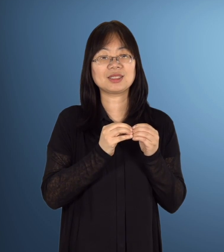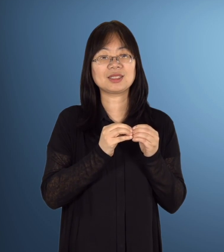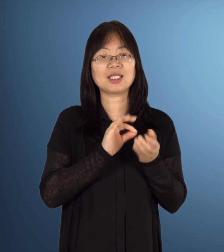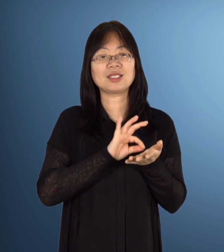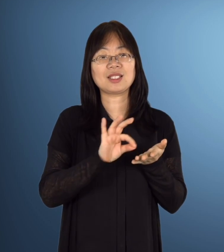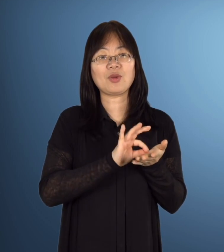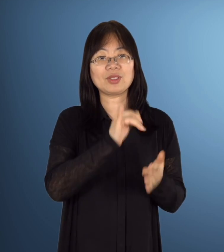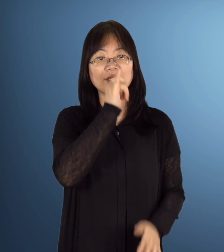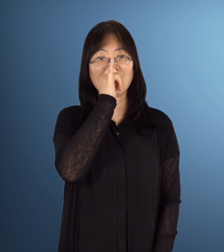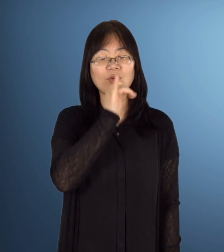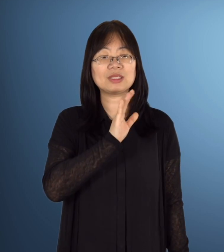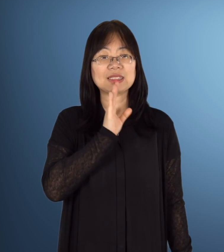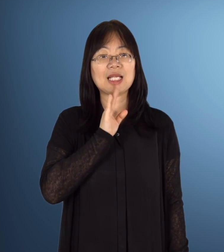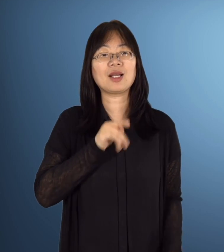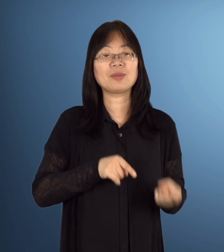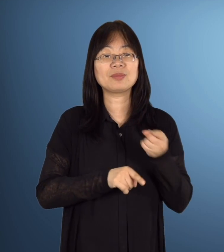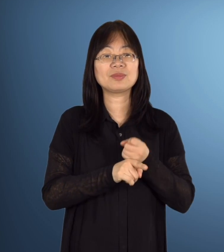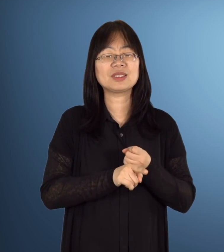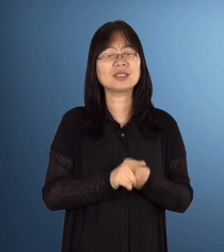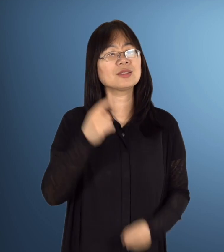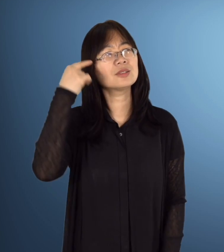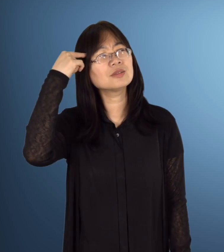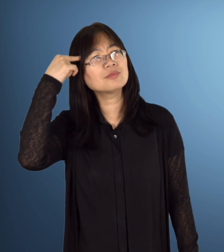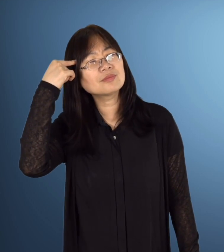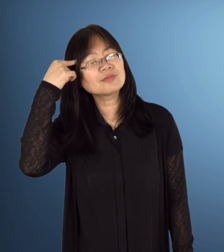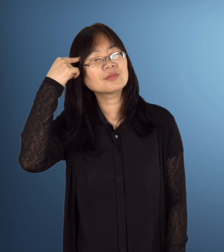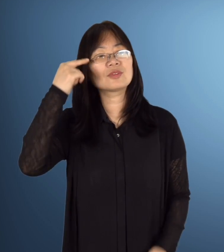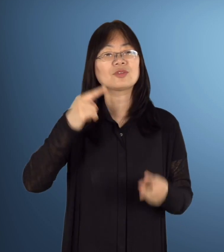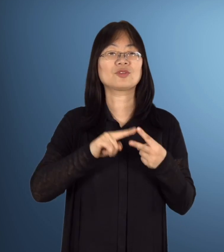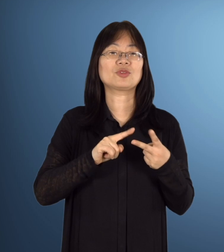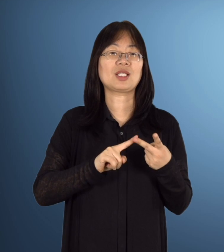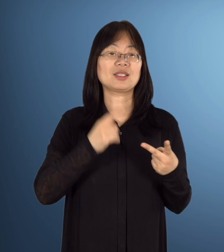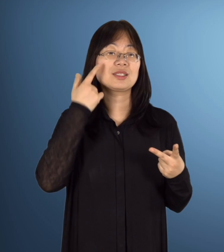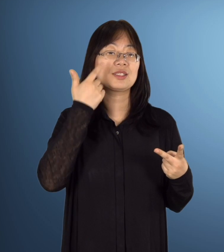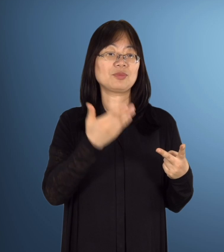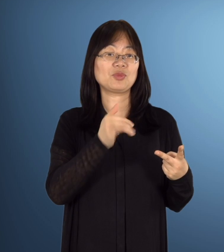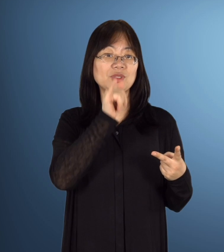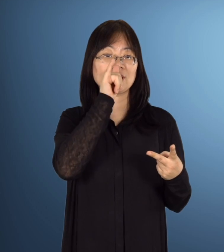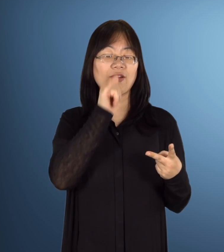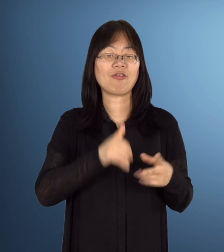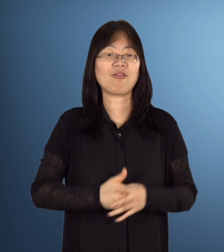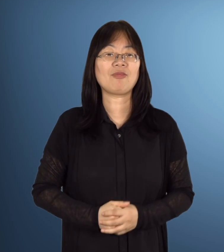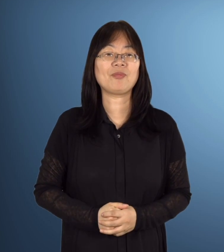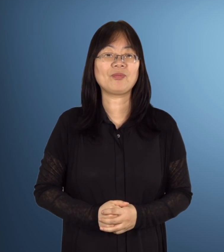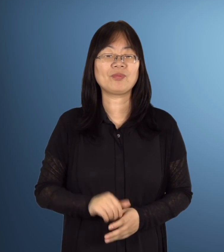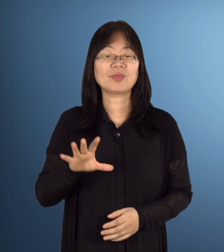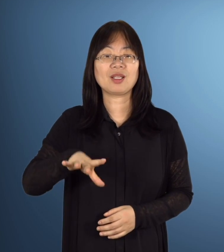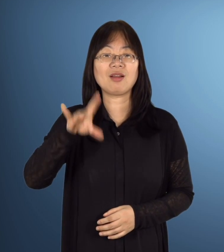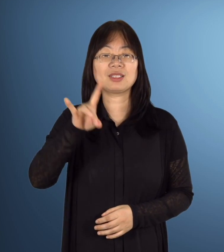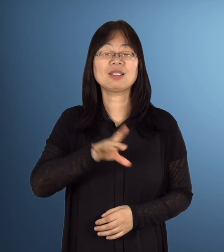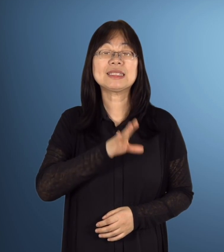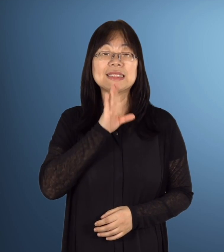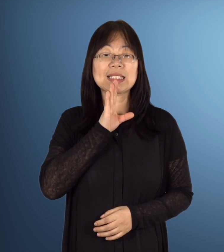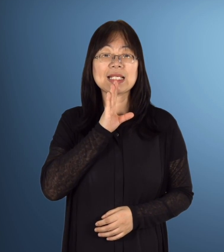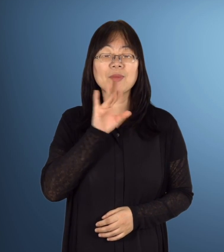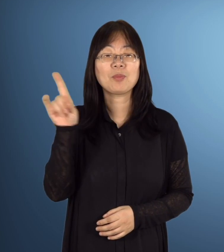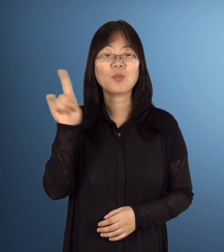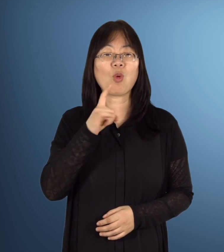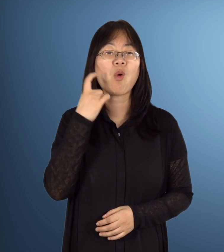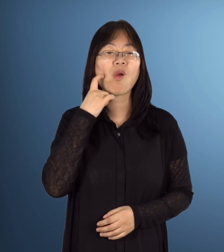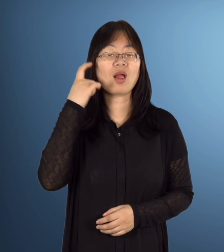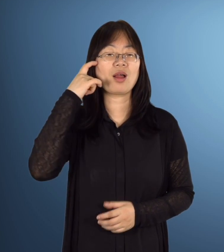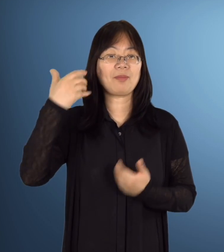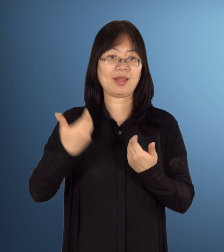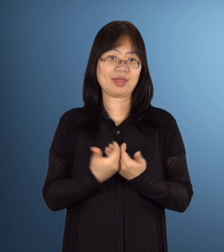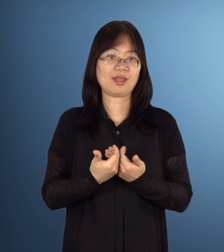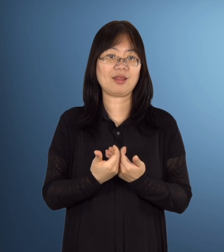이 참이라는 의미는 또 뭘까? 두 가지 질문입니다. 우선 참이라는 말은 거짓의